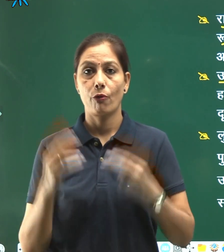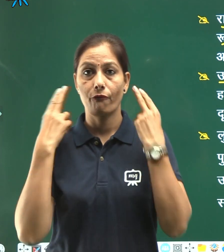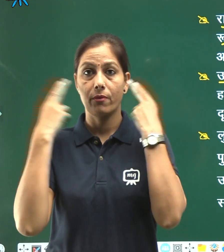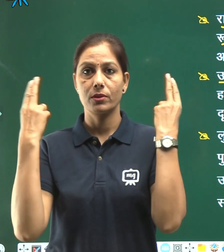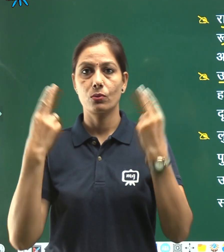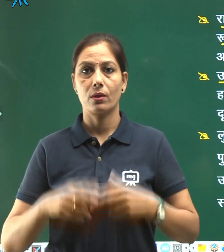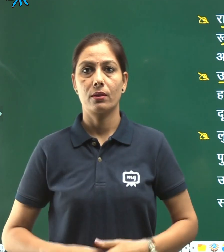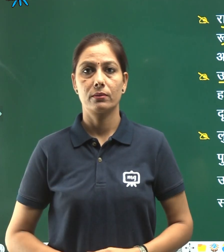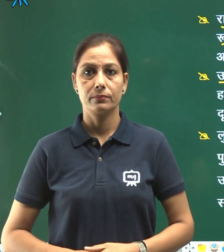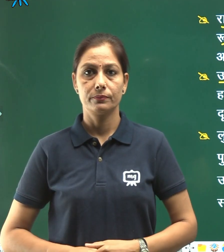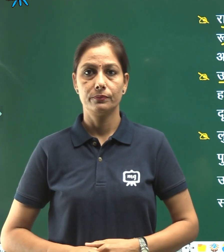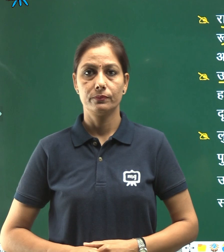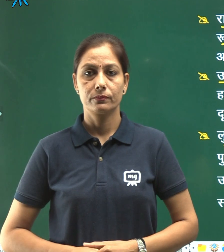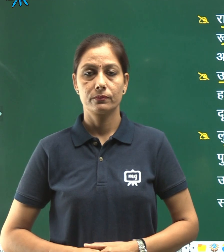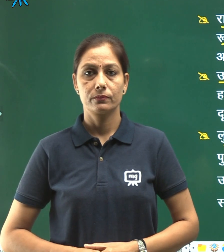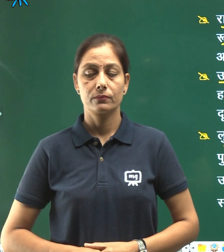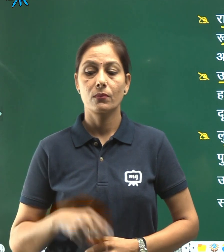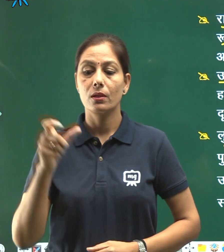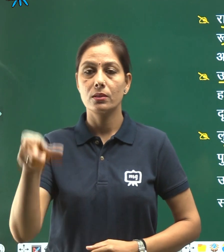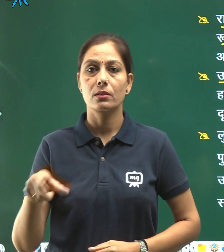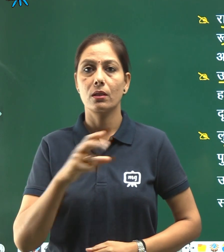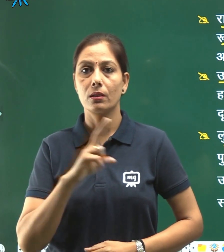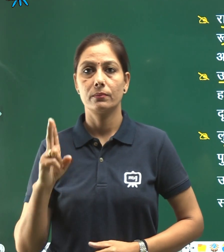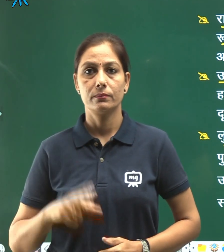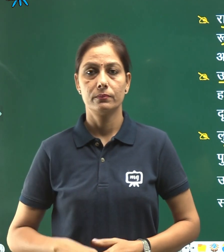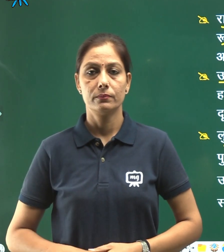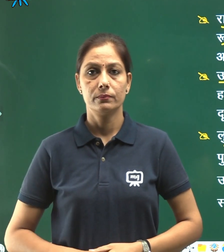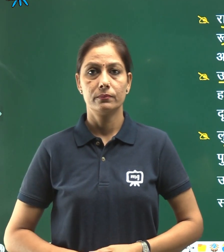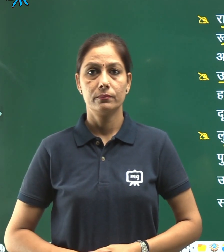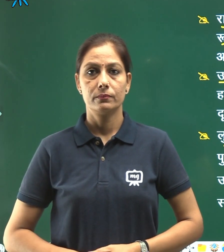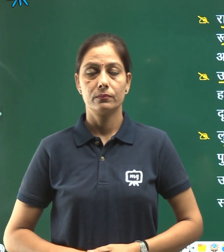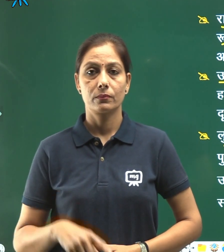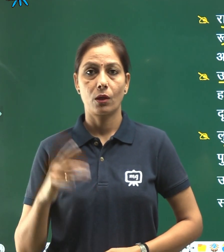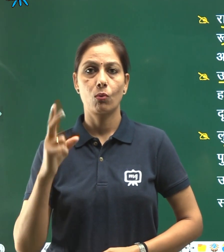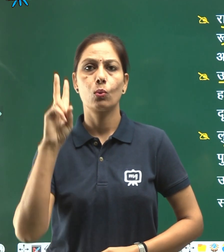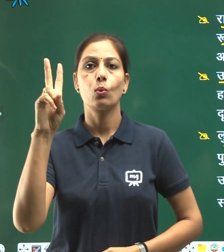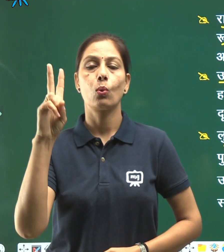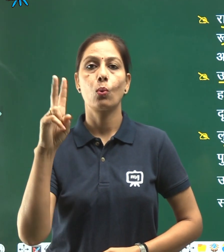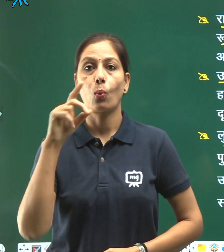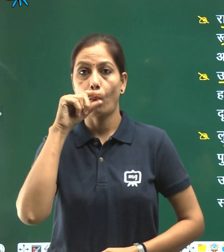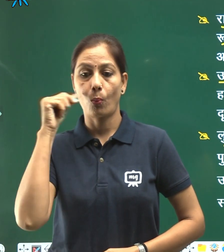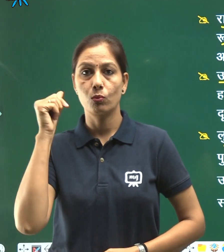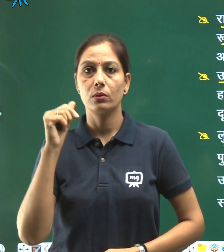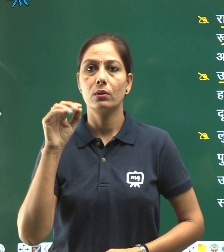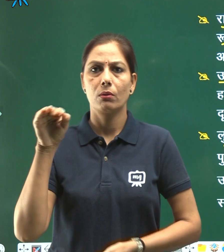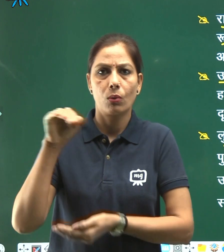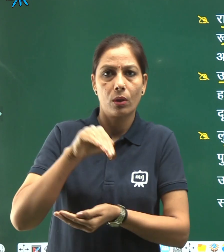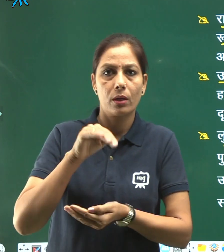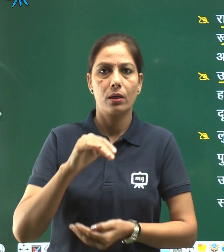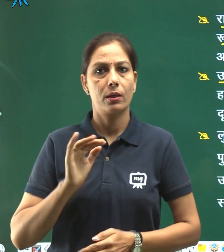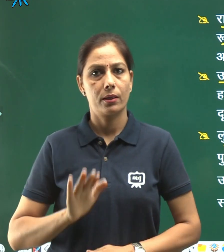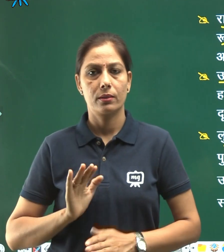प्रसिद्ध हो गया। लुट्टन सिंह के केवल दो पुत्र रह गए थे,